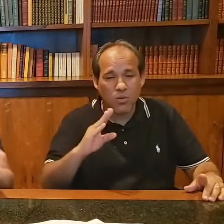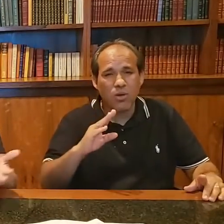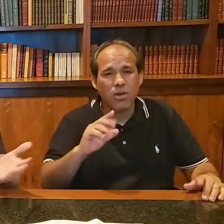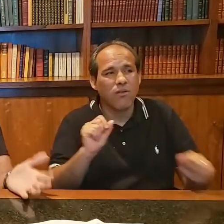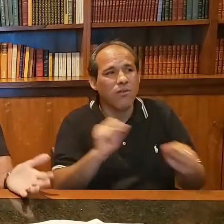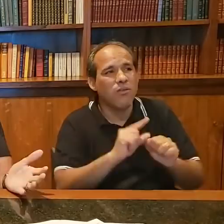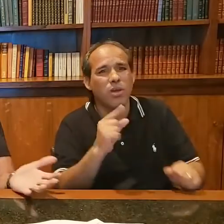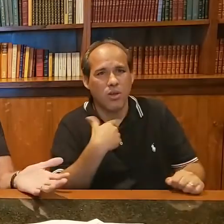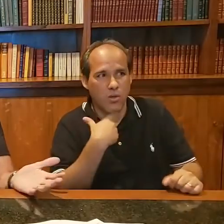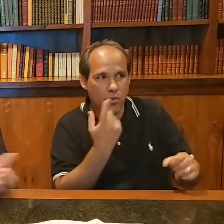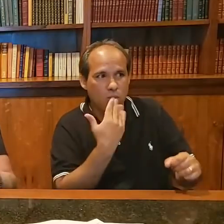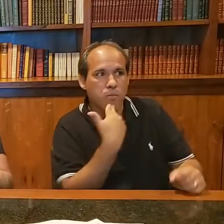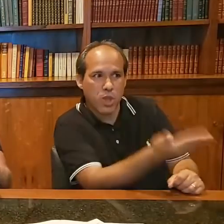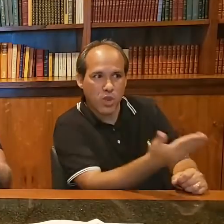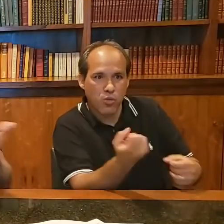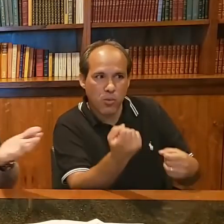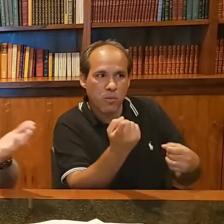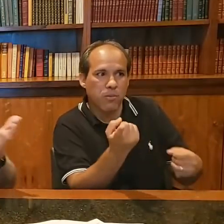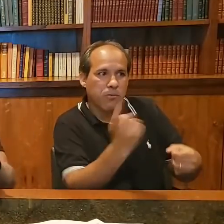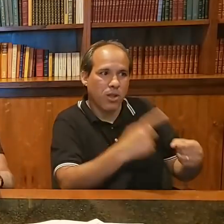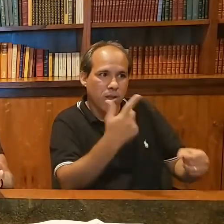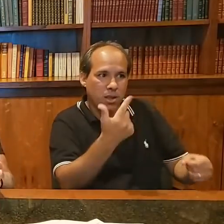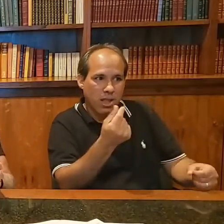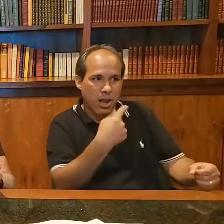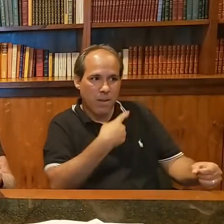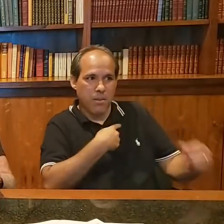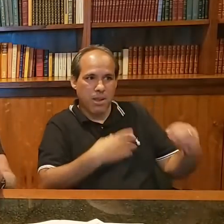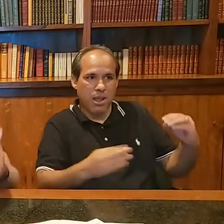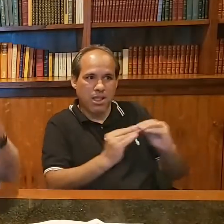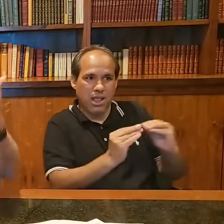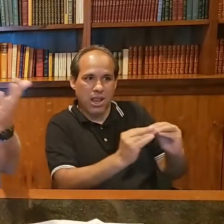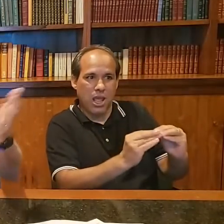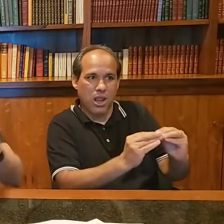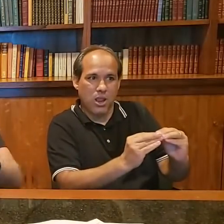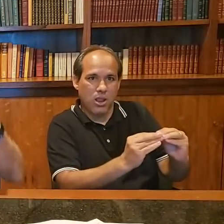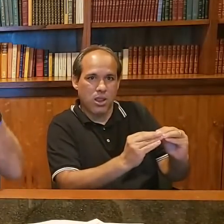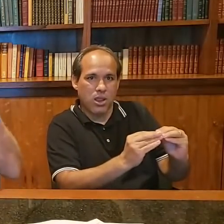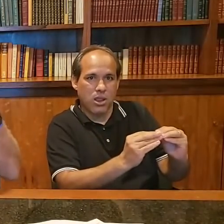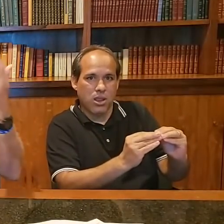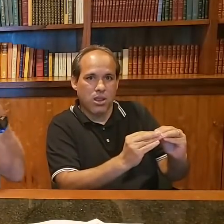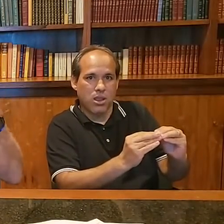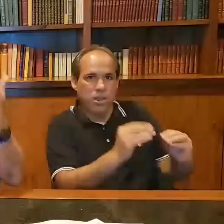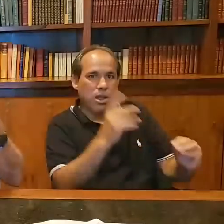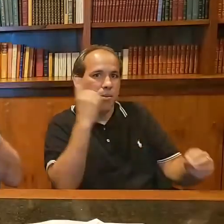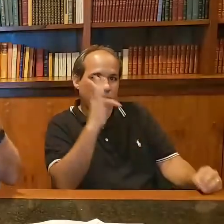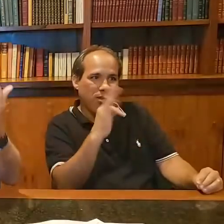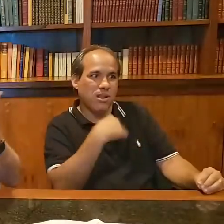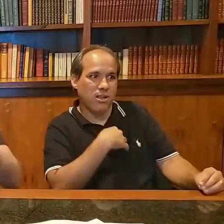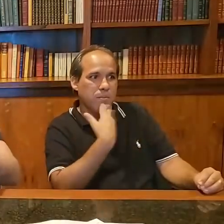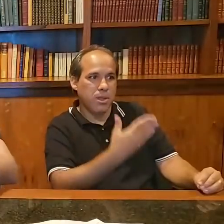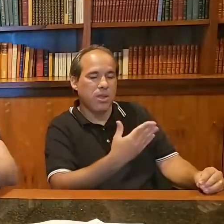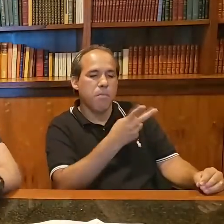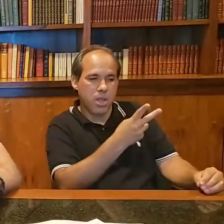ou vou viver com mais ou menos aí 10 mil reais do Exército? É você aí